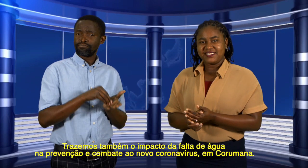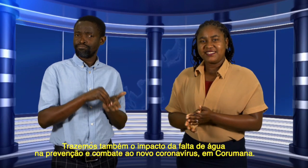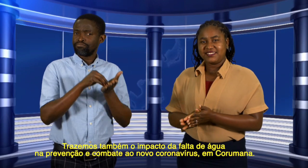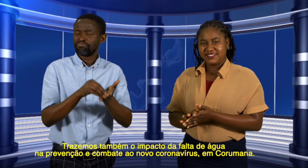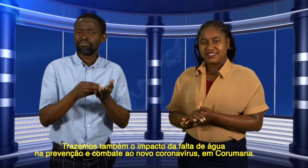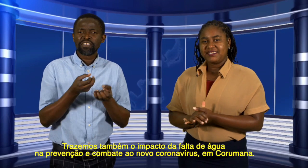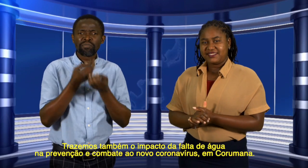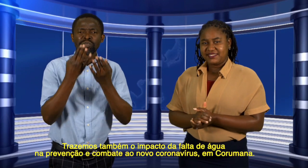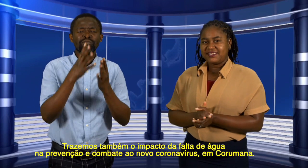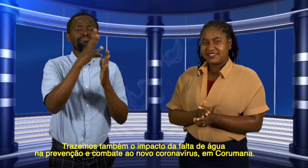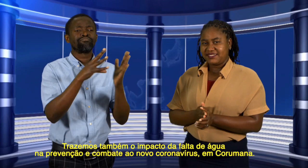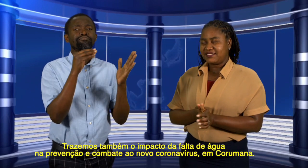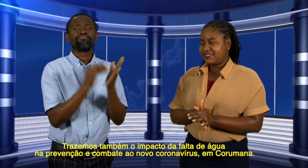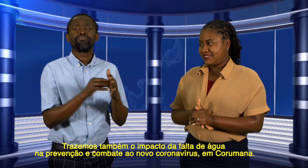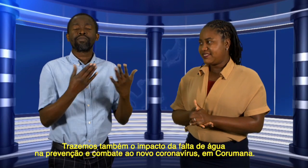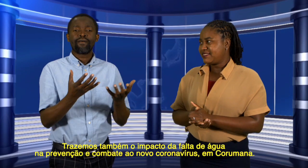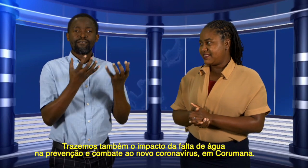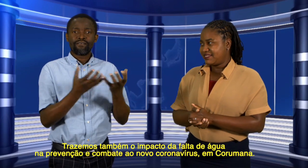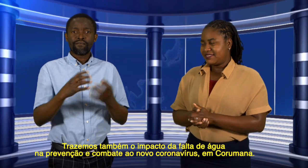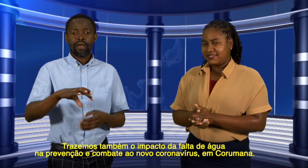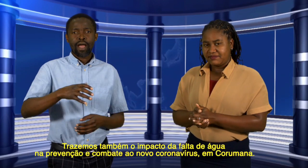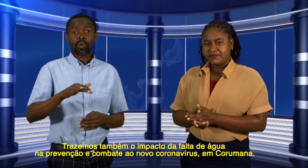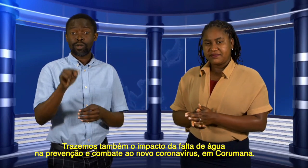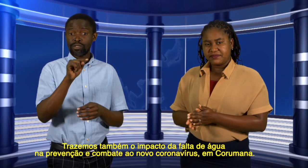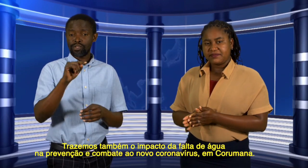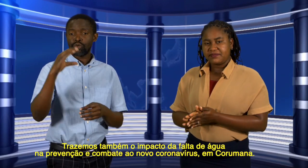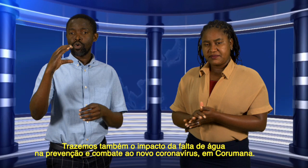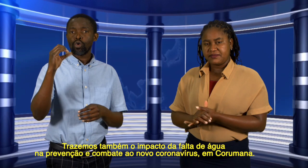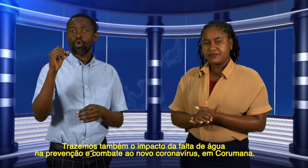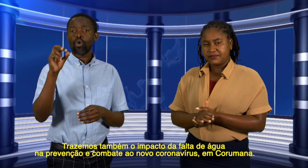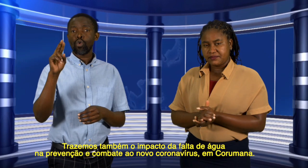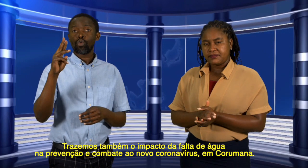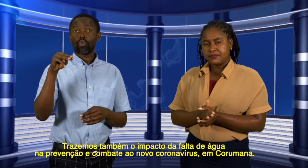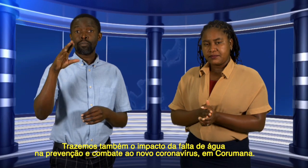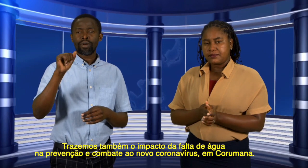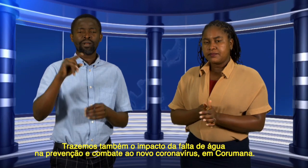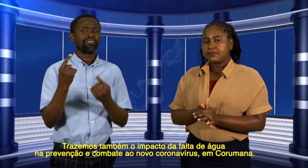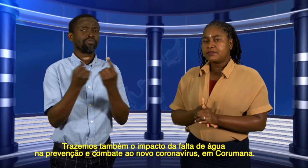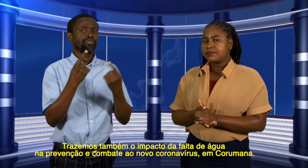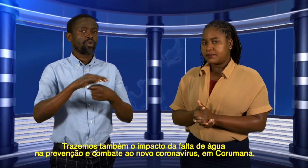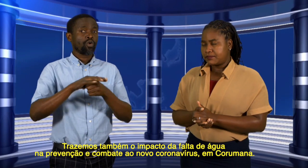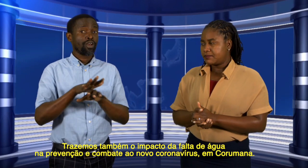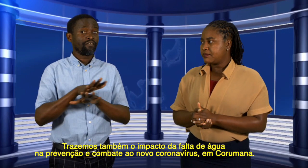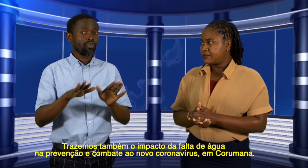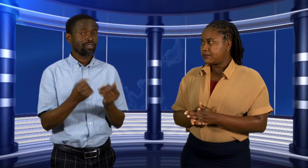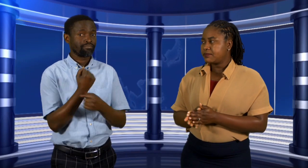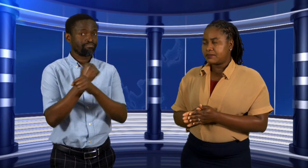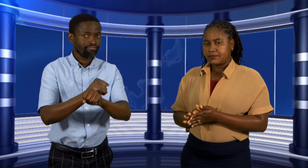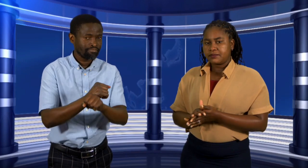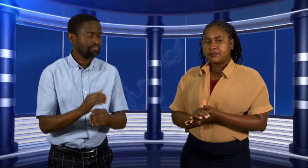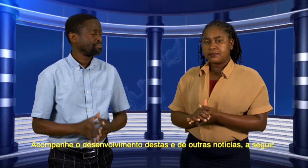Trazemos também o impacto da falta de água na prevenção e combate ao novo coronavírus em Corumana.